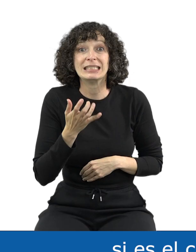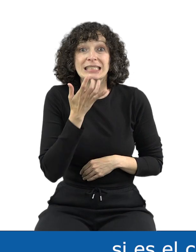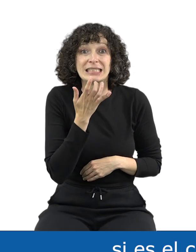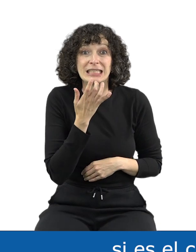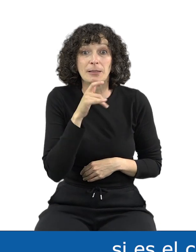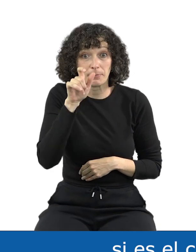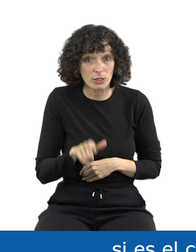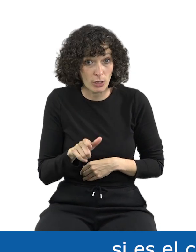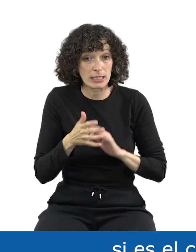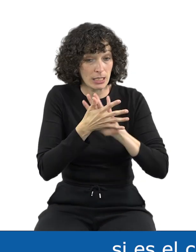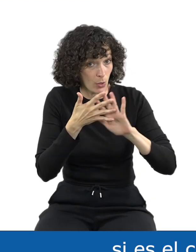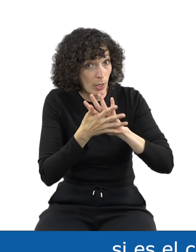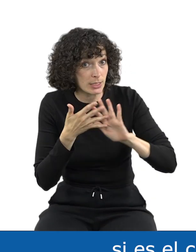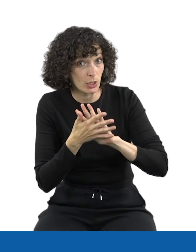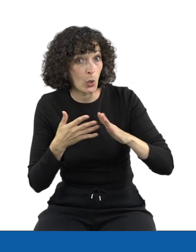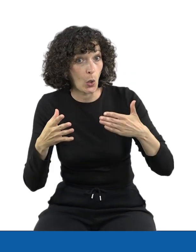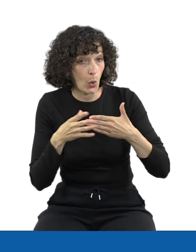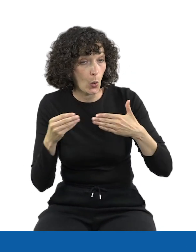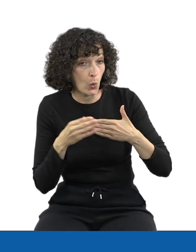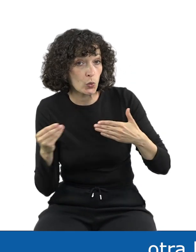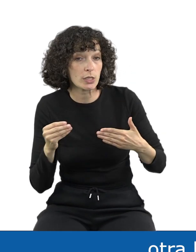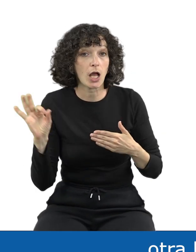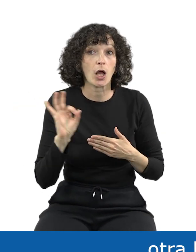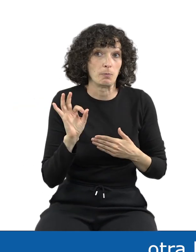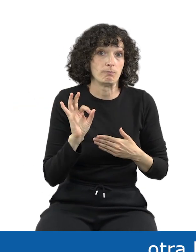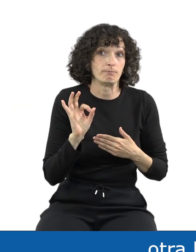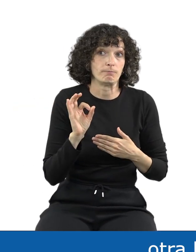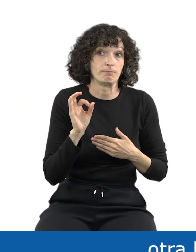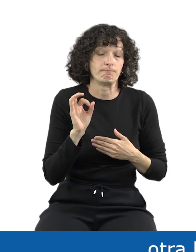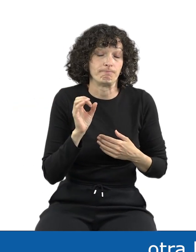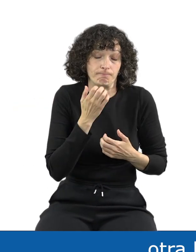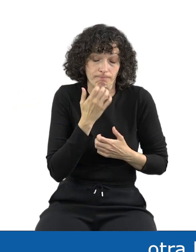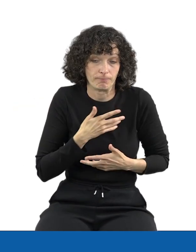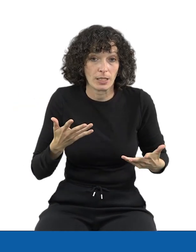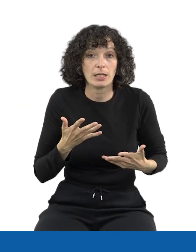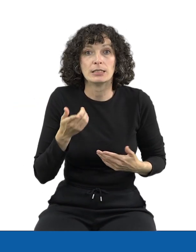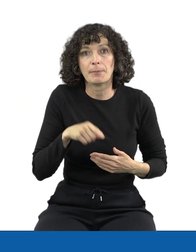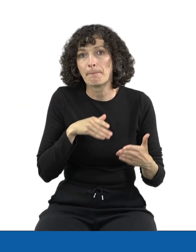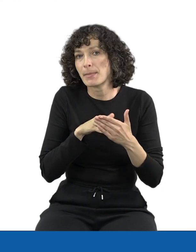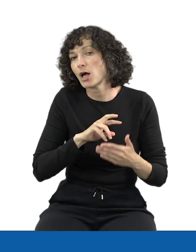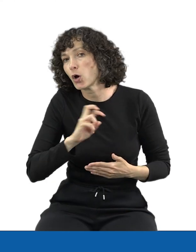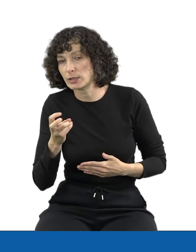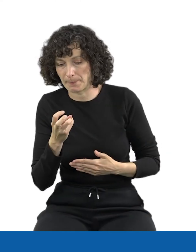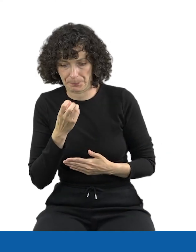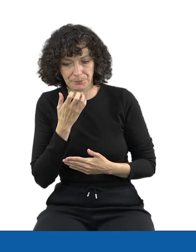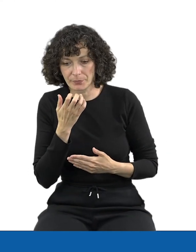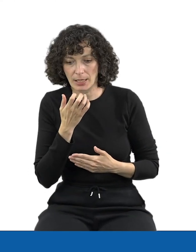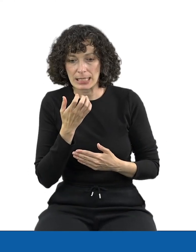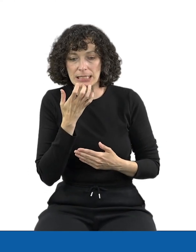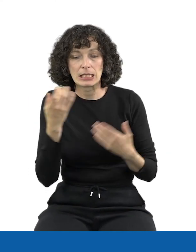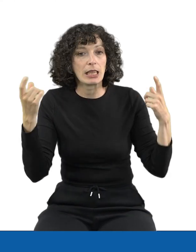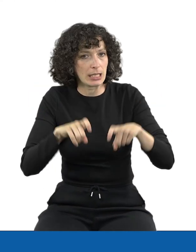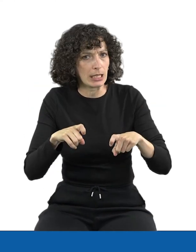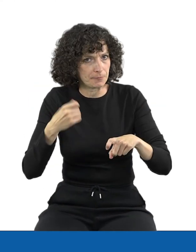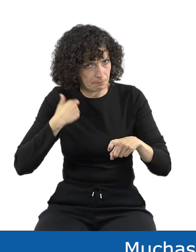que utiliza lengua de signos. Otra barrera también después muy importante es cuando ya acude a la cita y, por ejemplo, puede